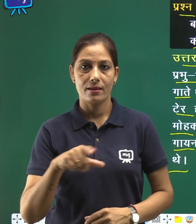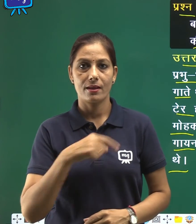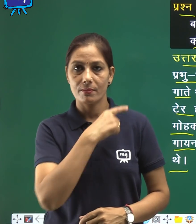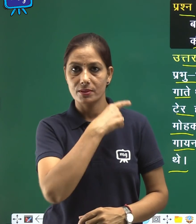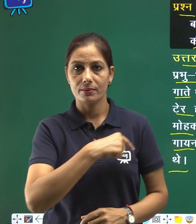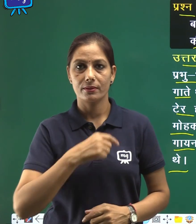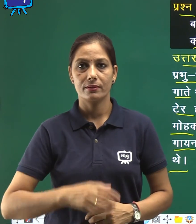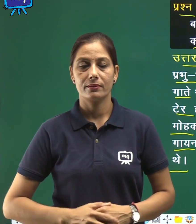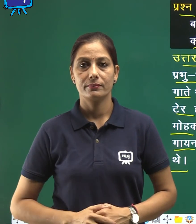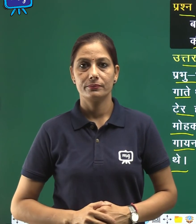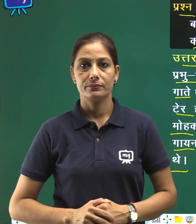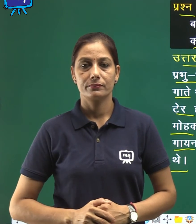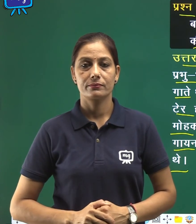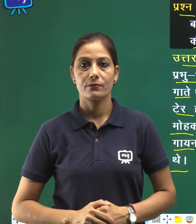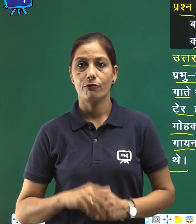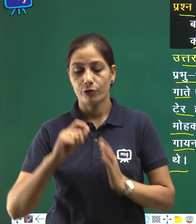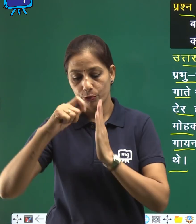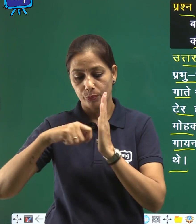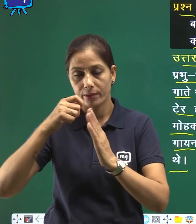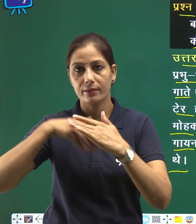आप वीडियो में